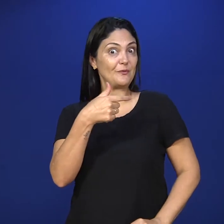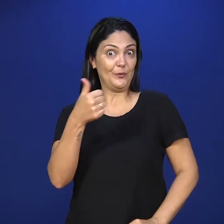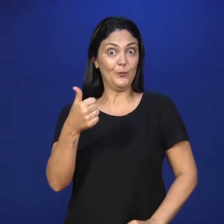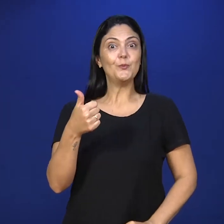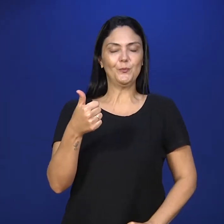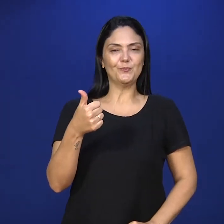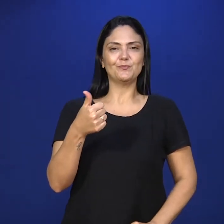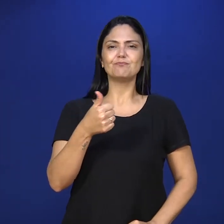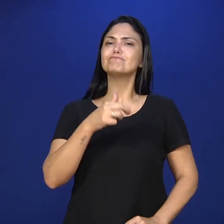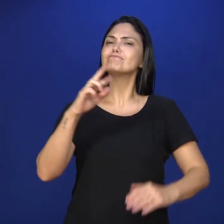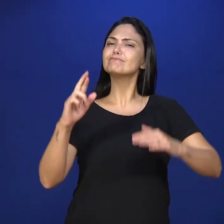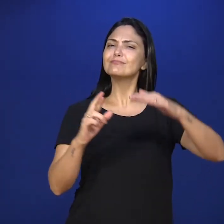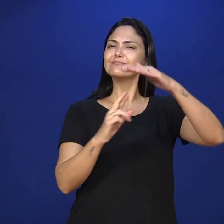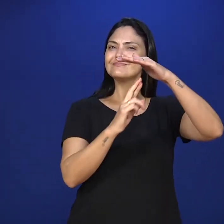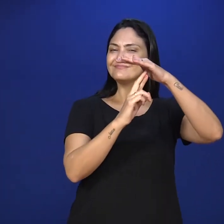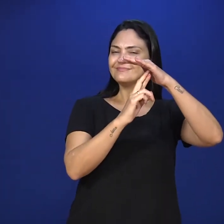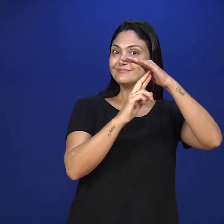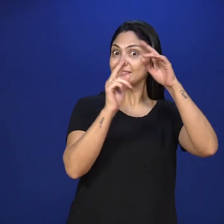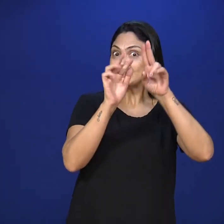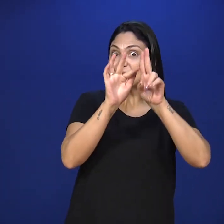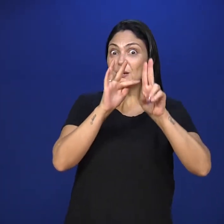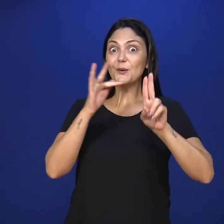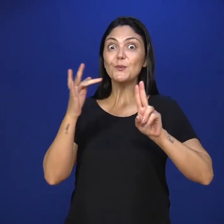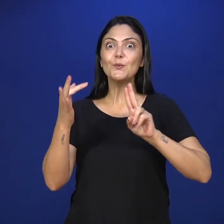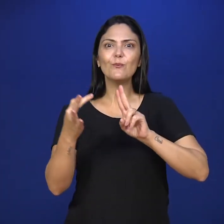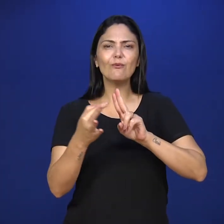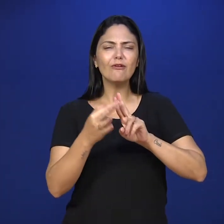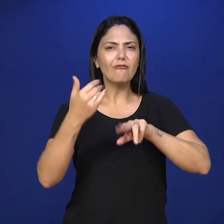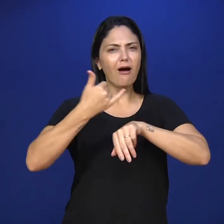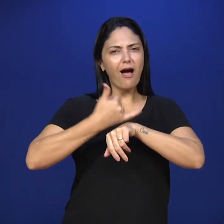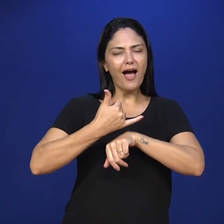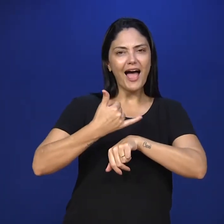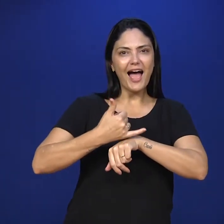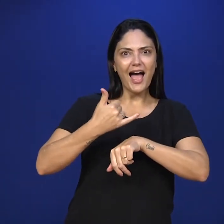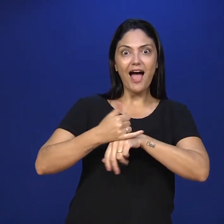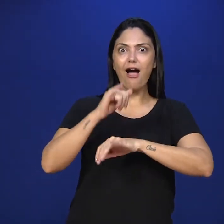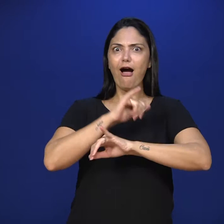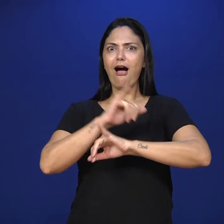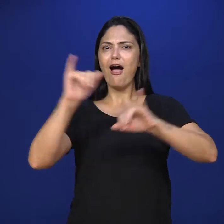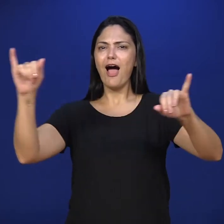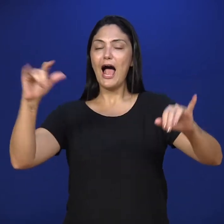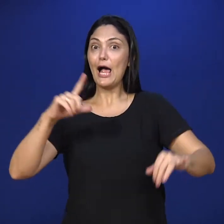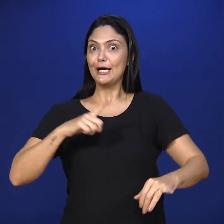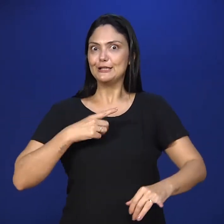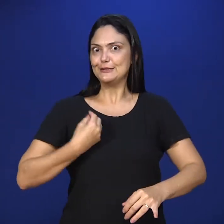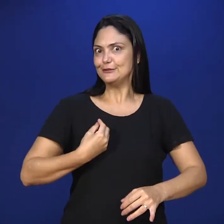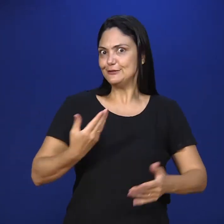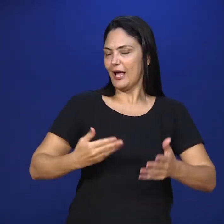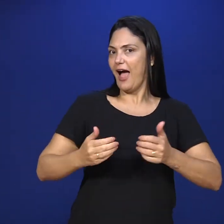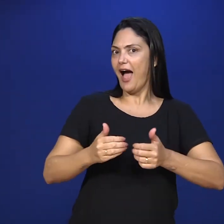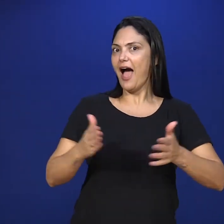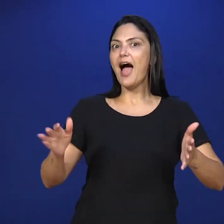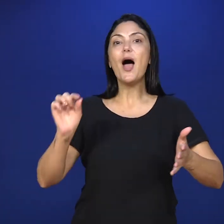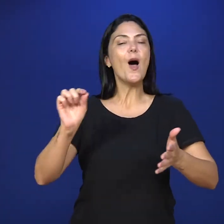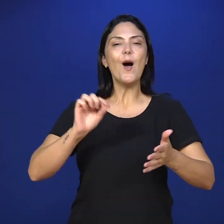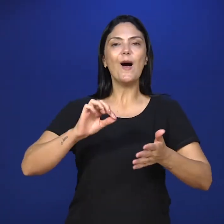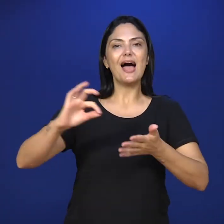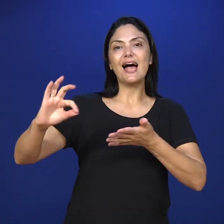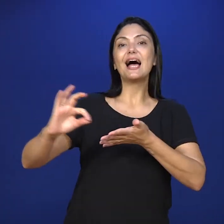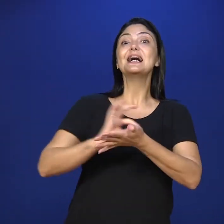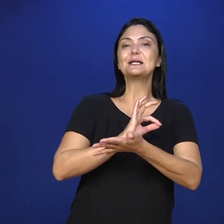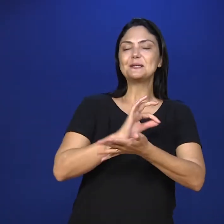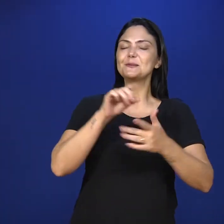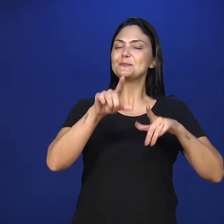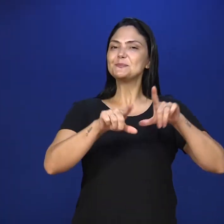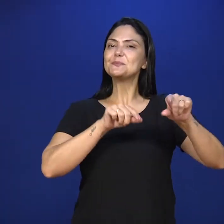01/2021. A reitora do Centro Universitário de Volta Redonda, Unifoa, torna público que estarão abertas as inscrições